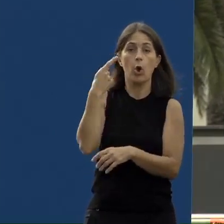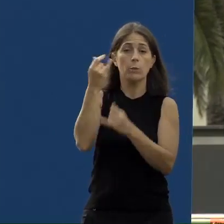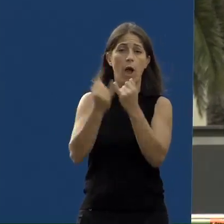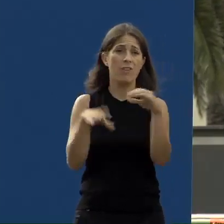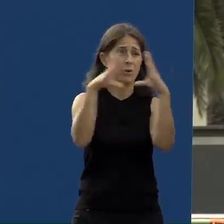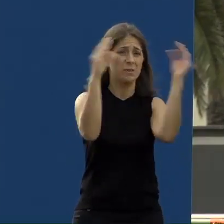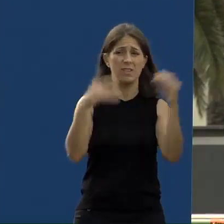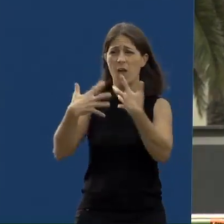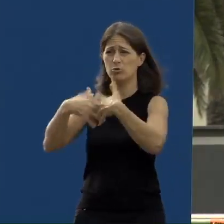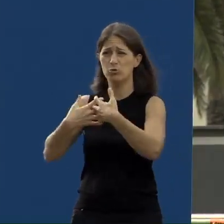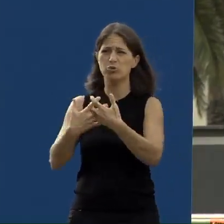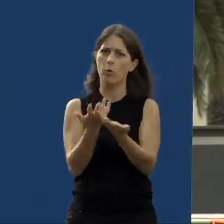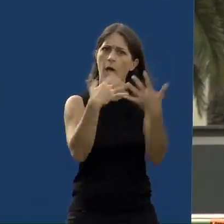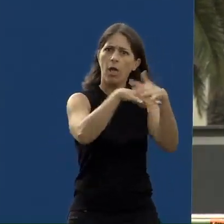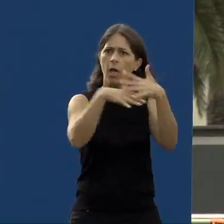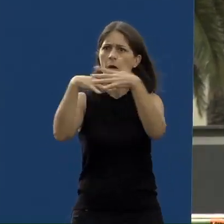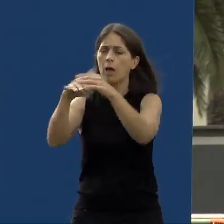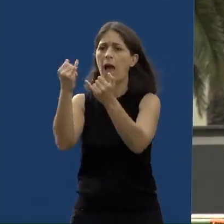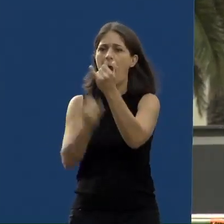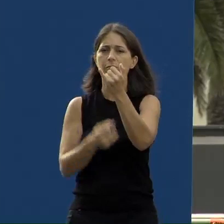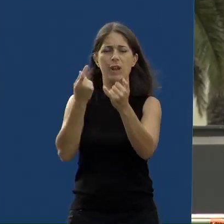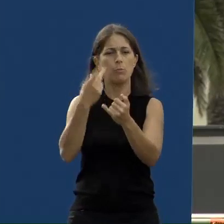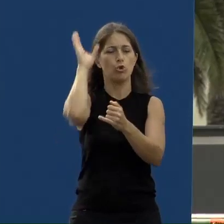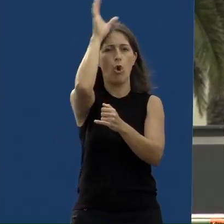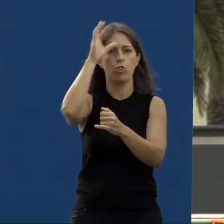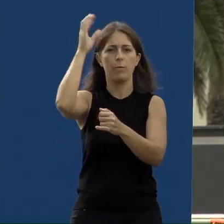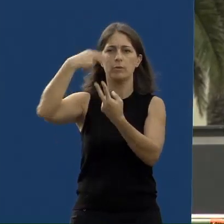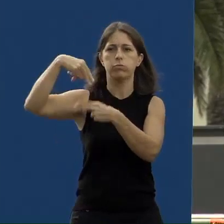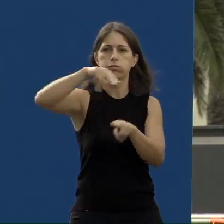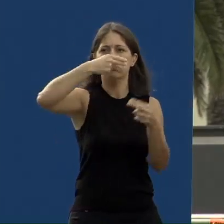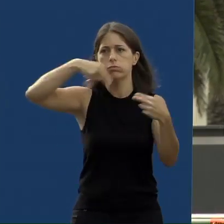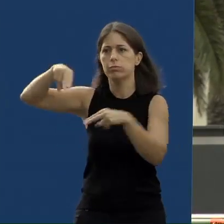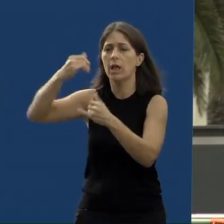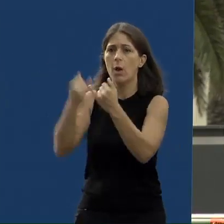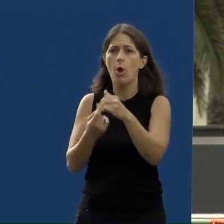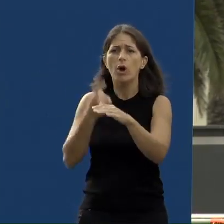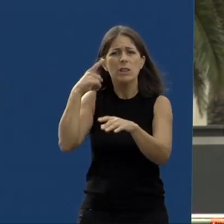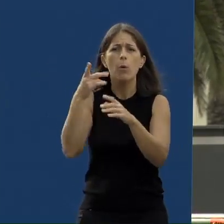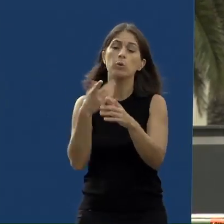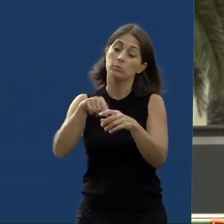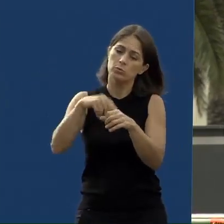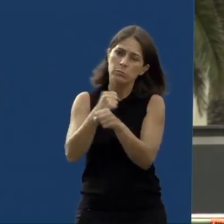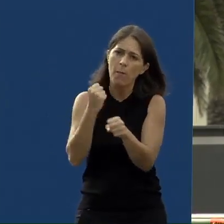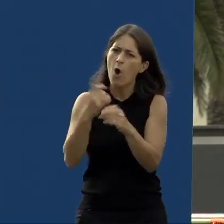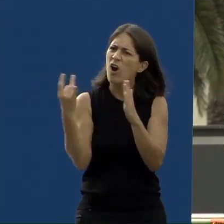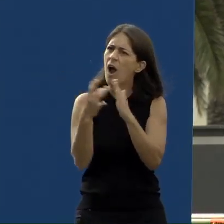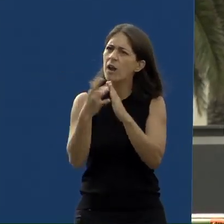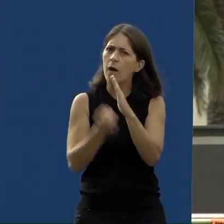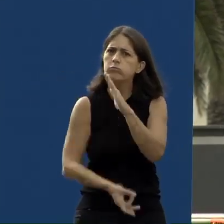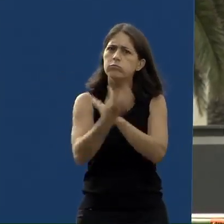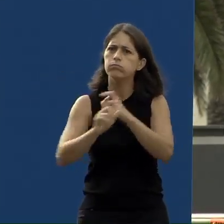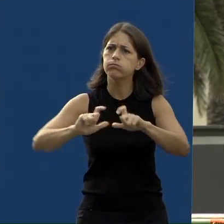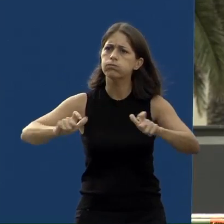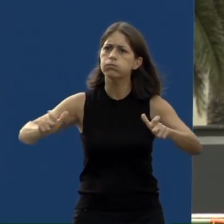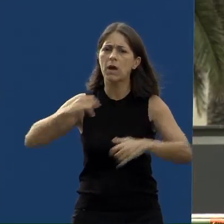establezan novas sinerxias que permitan a transferencia de coñecemento e a creación de máis mão de obra e de emprego de calidade que xenere